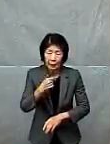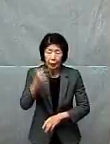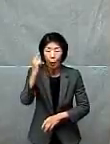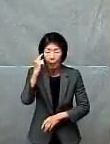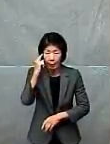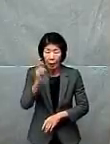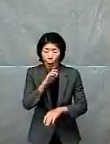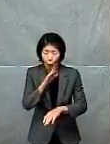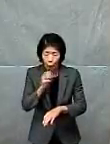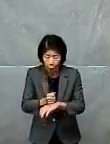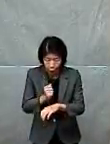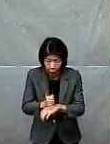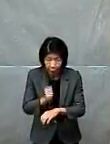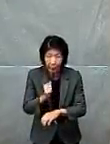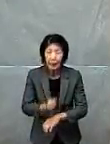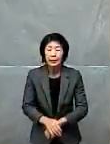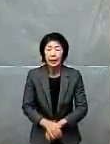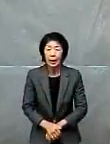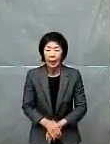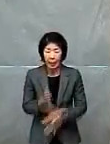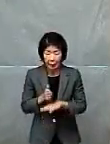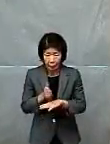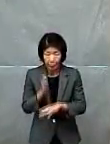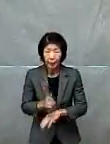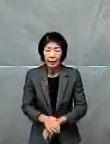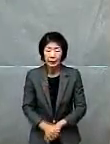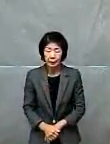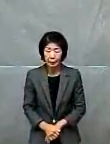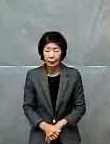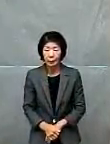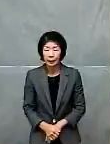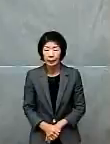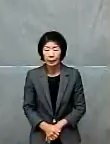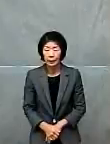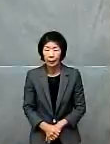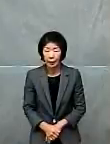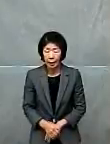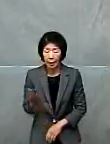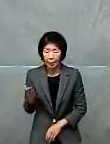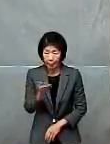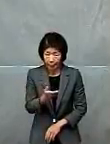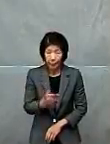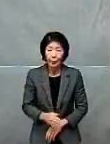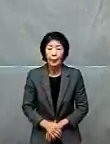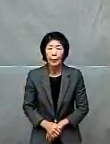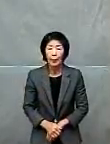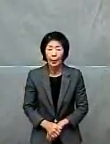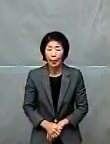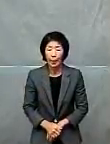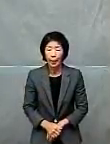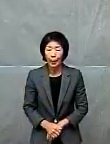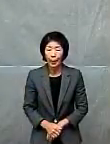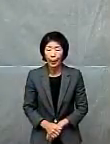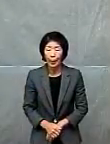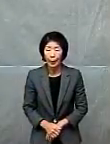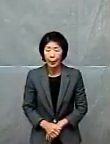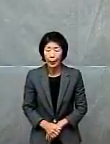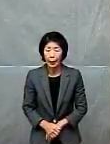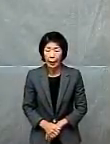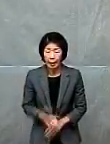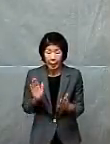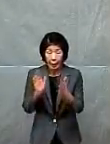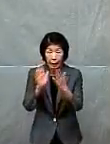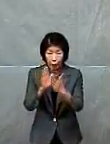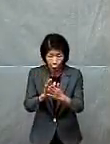ております。本当にご苦労様でした。ありがとうございました。それからですね、いよいよ